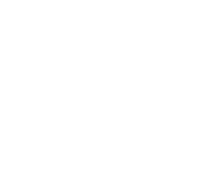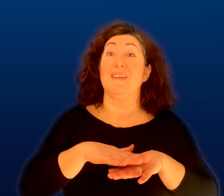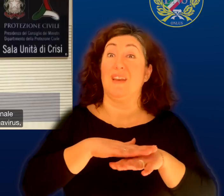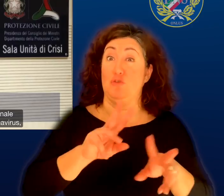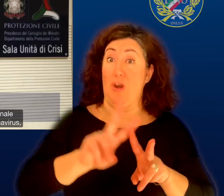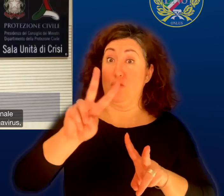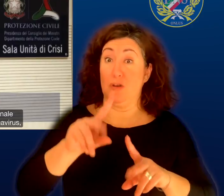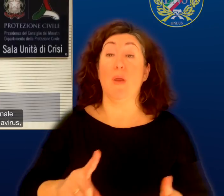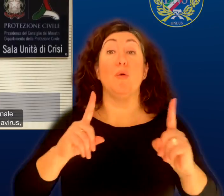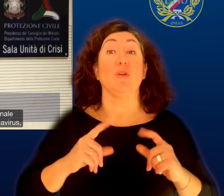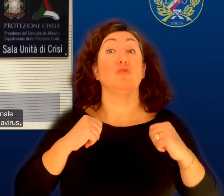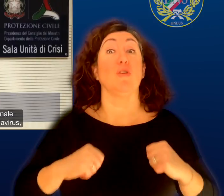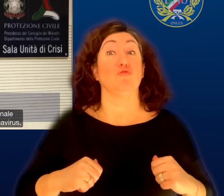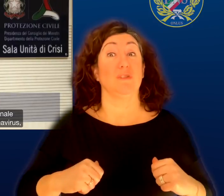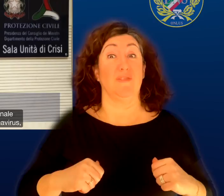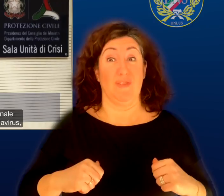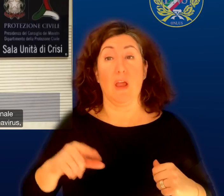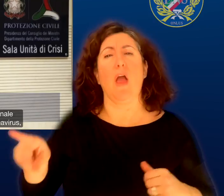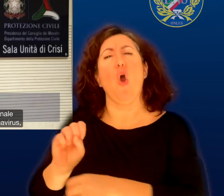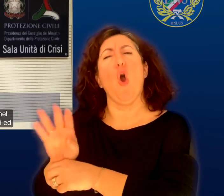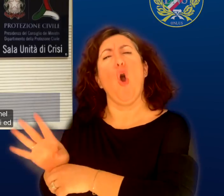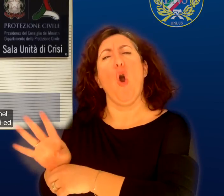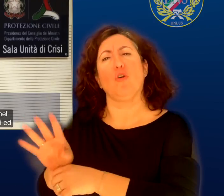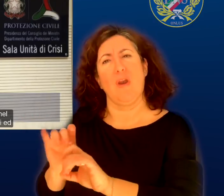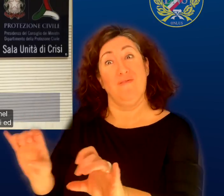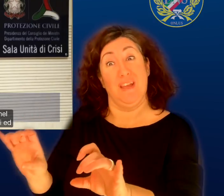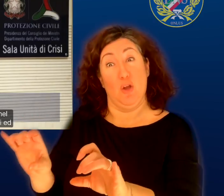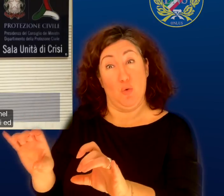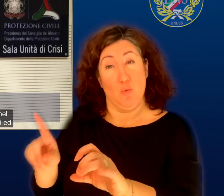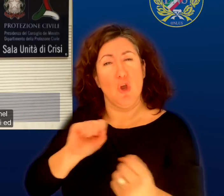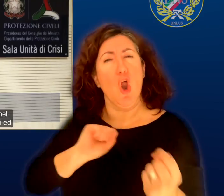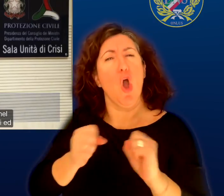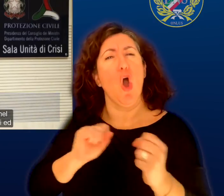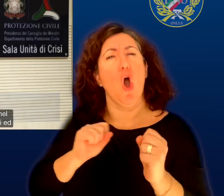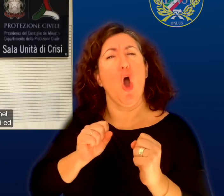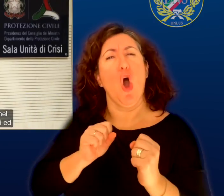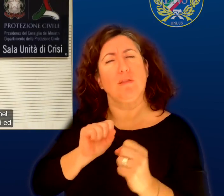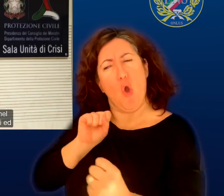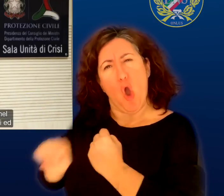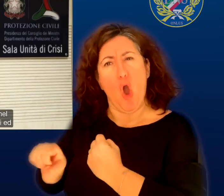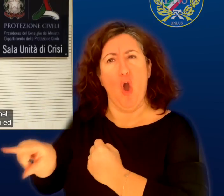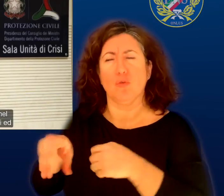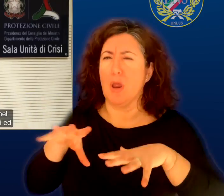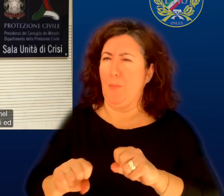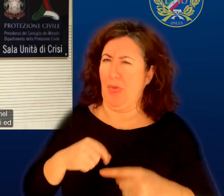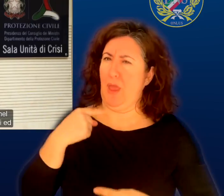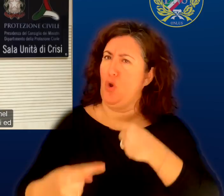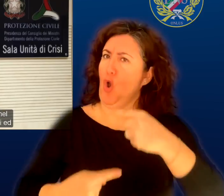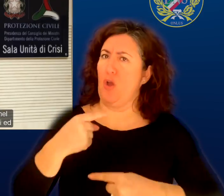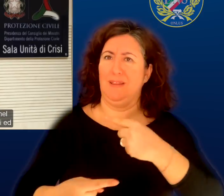La protezione civile, nella lotta al coronavirus, i nostri sforzi sono tutti concentrati nel